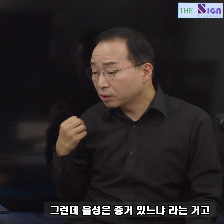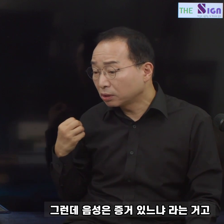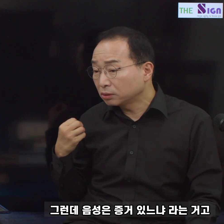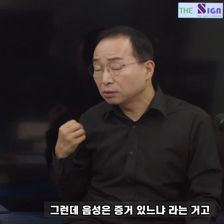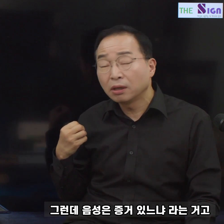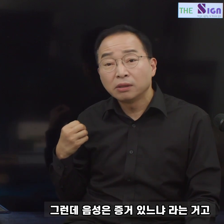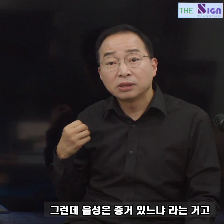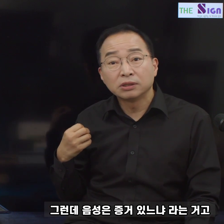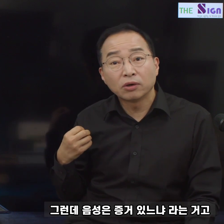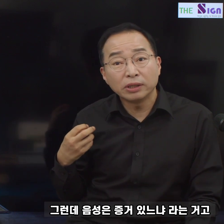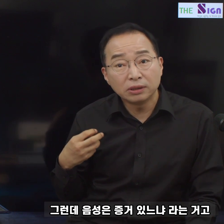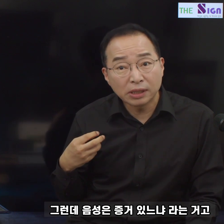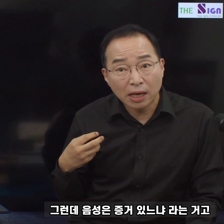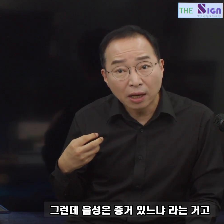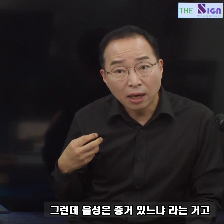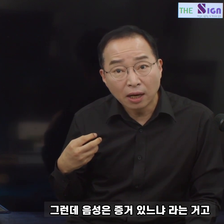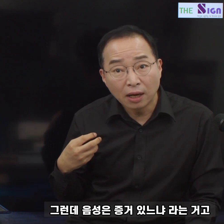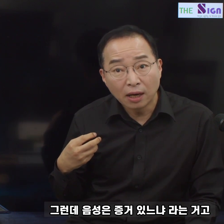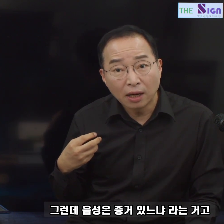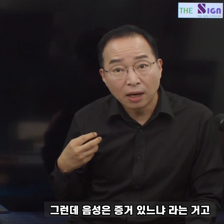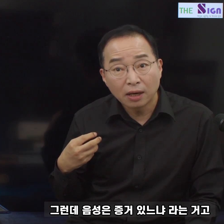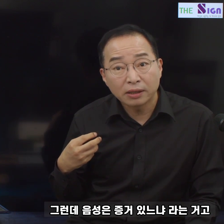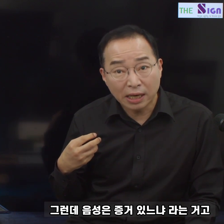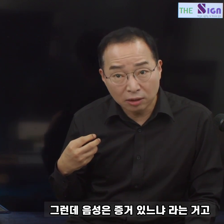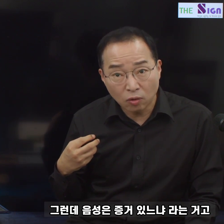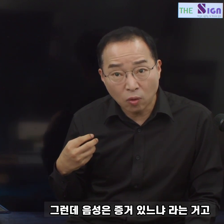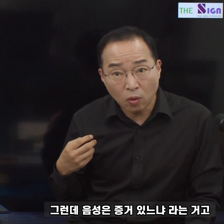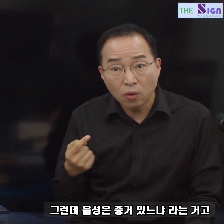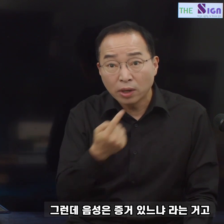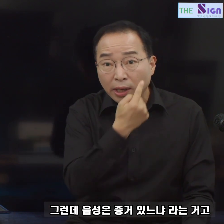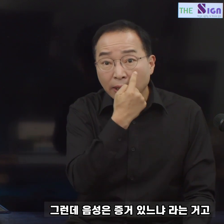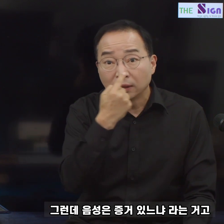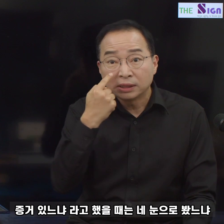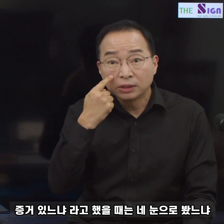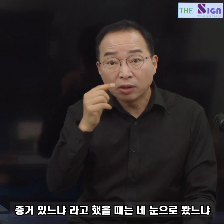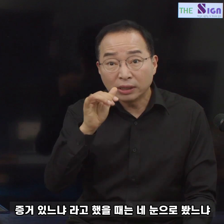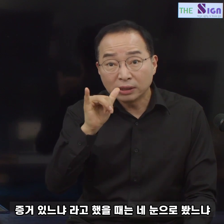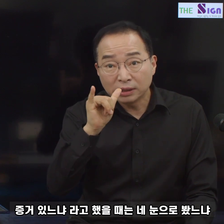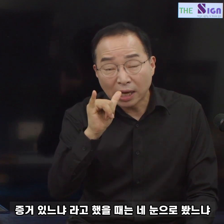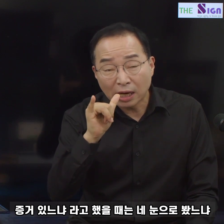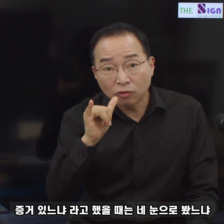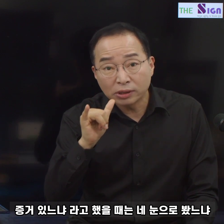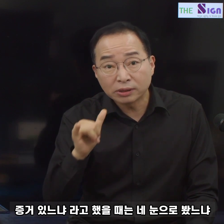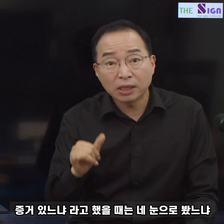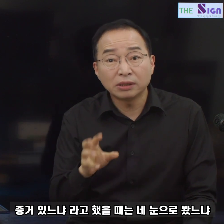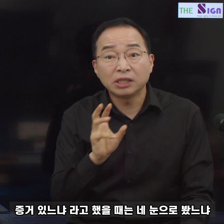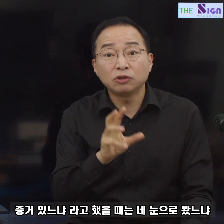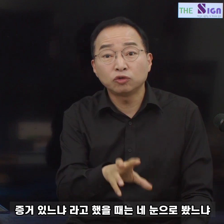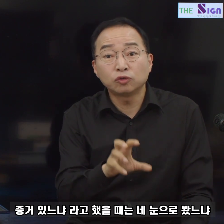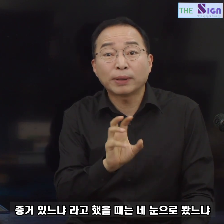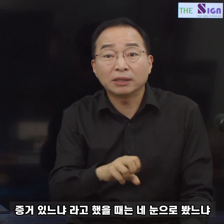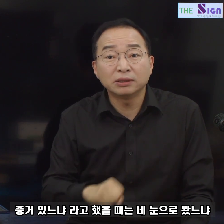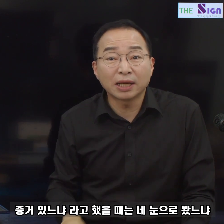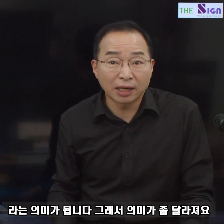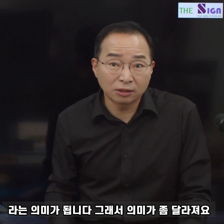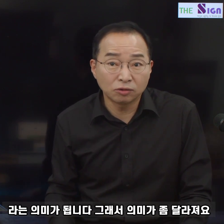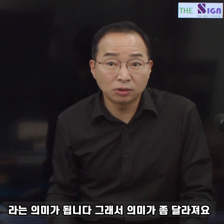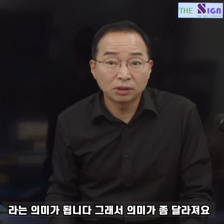음성은 증거 있느냐라는 거고, 증거 있느냐라고 했을 때는 네 눈으로 봤느냐라는